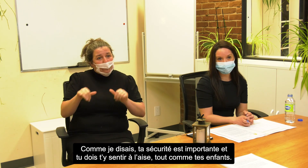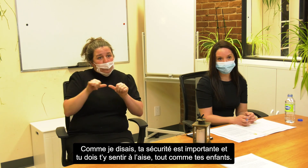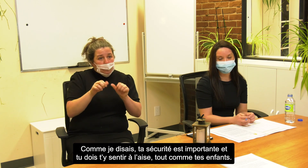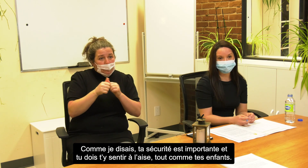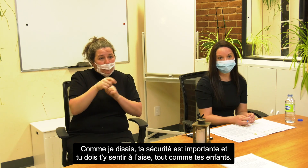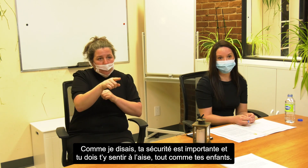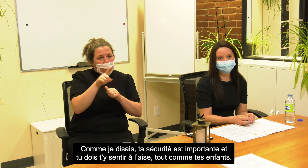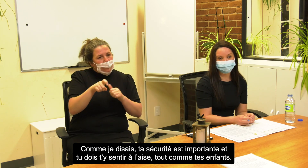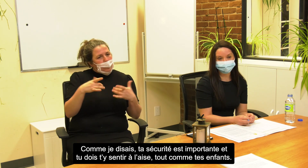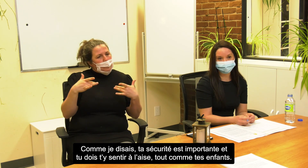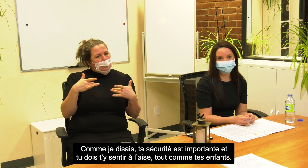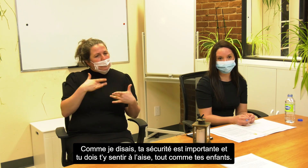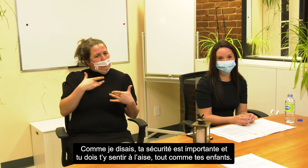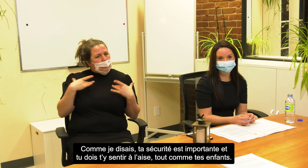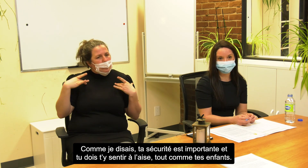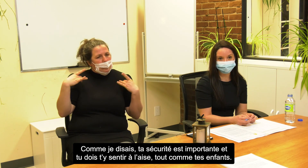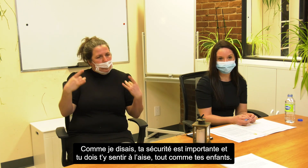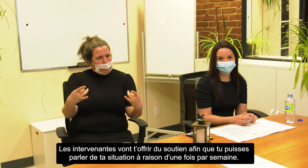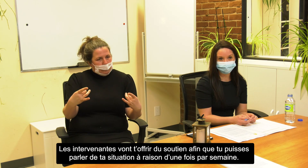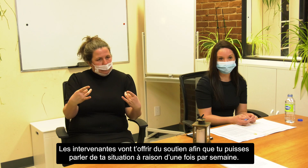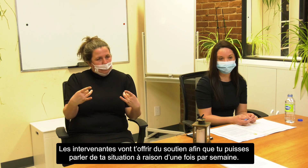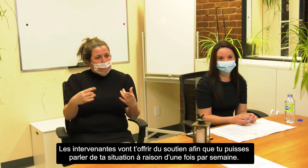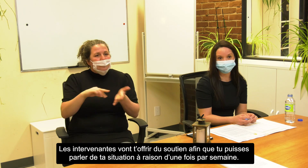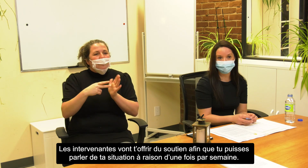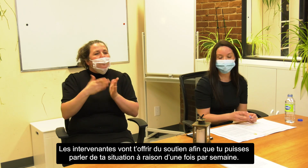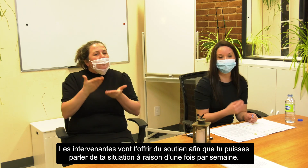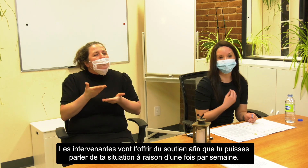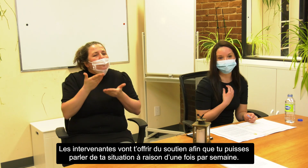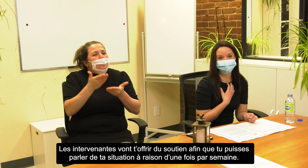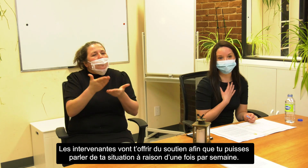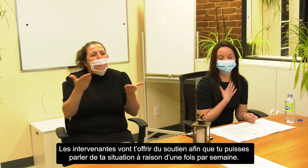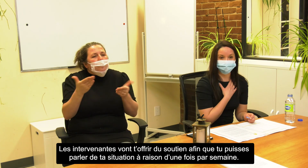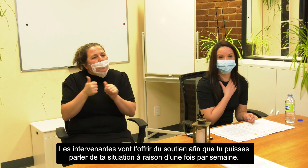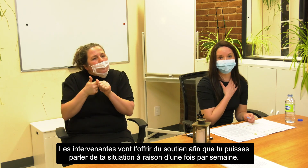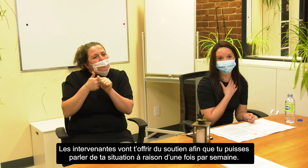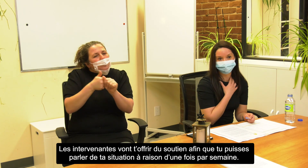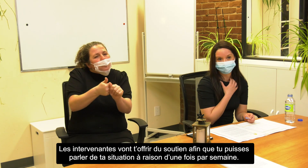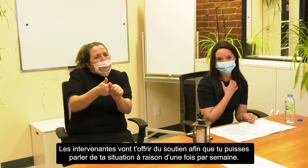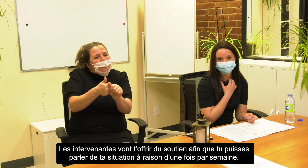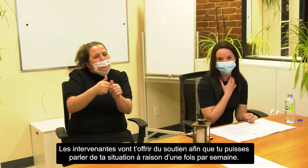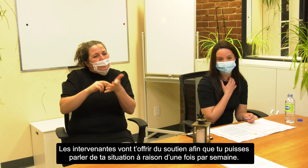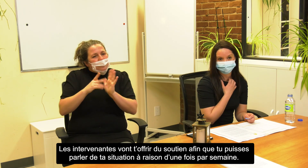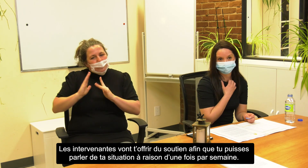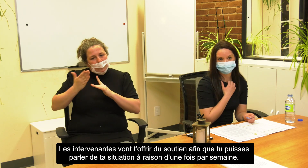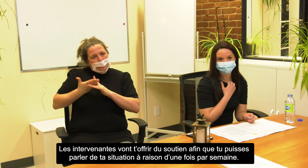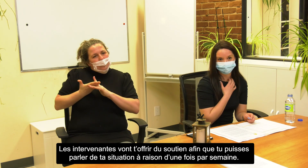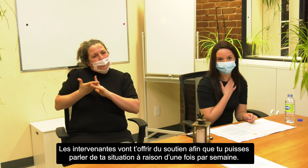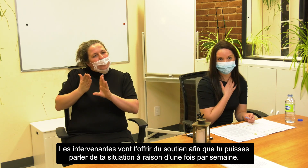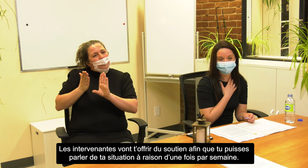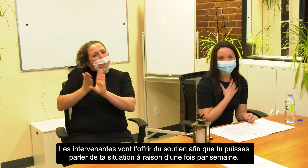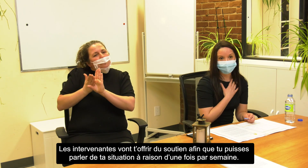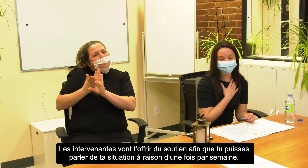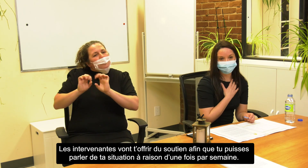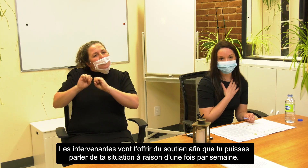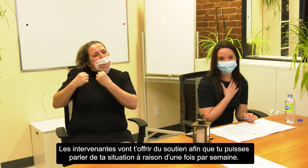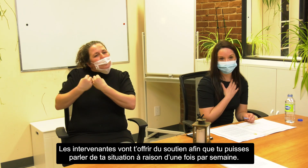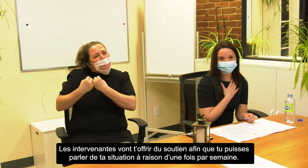psychosocial. Fait que tu vas avoir des rencontres avec une intervenante pour toi, pour le suivi en tant que la femme que tu es dans tes objectifs à toi